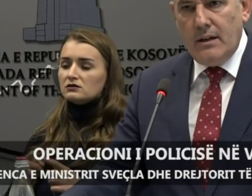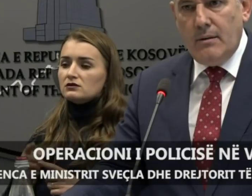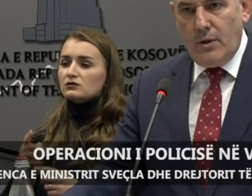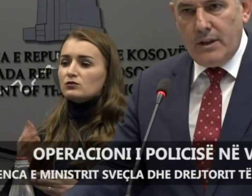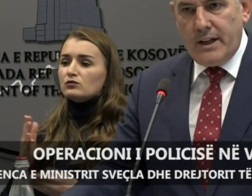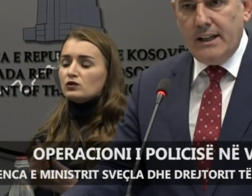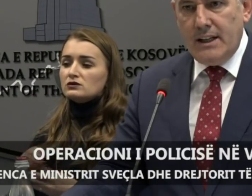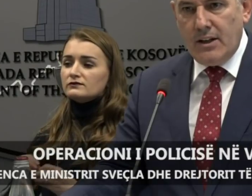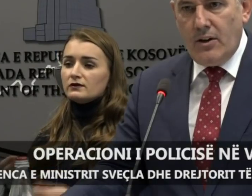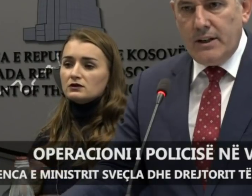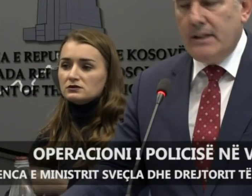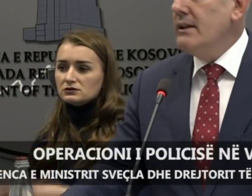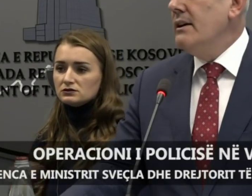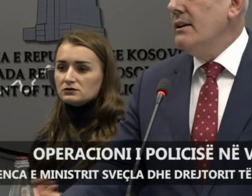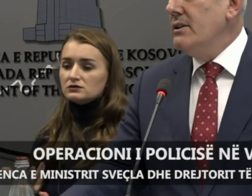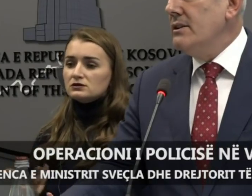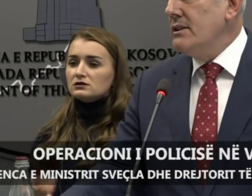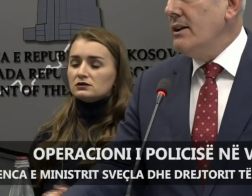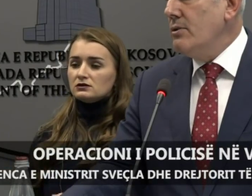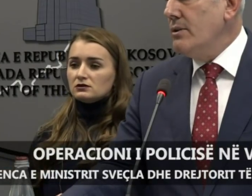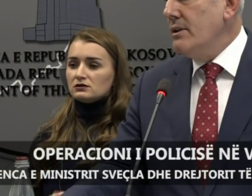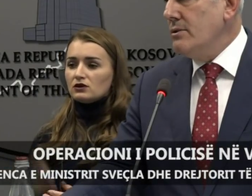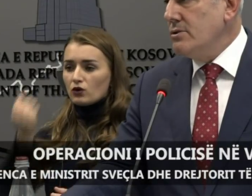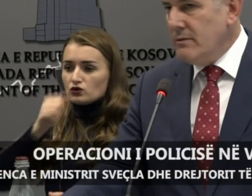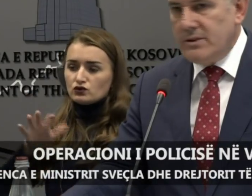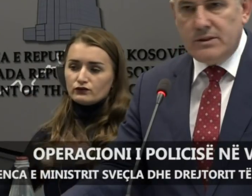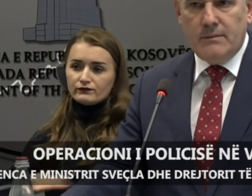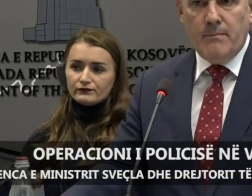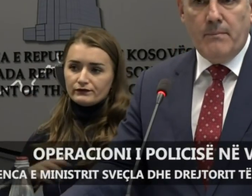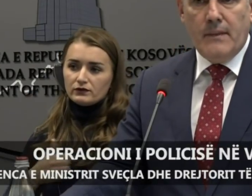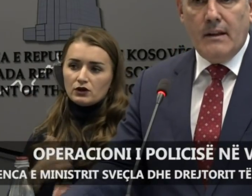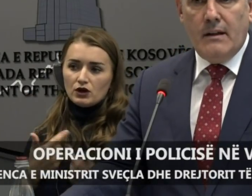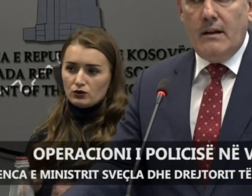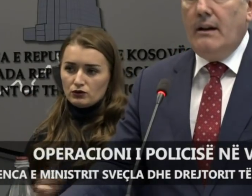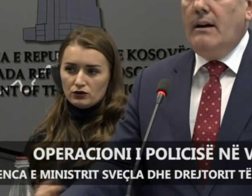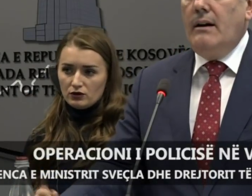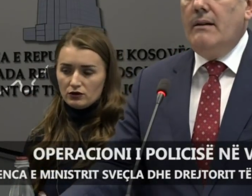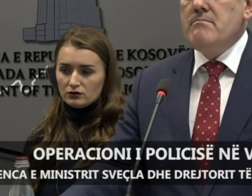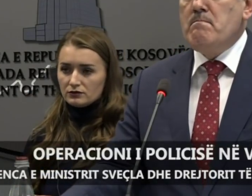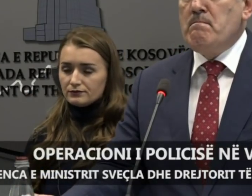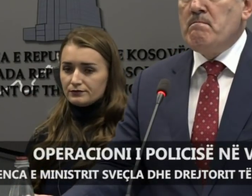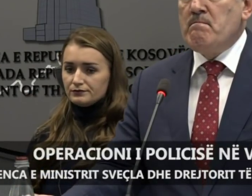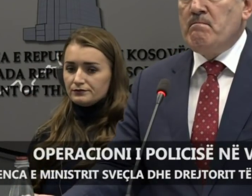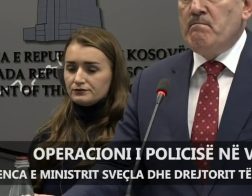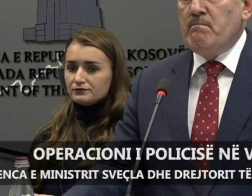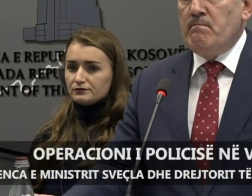kontrabanduar mallra ilegale në territorin e Kosovës.